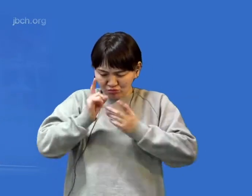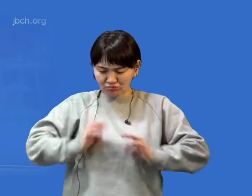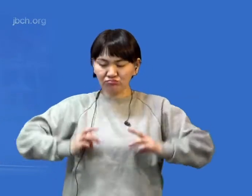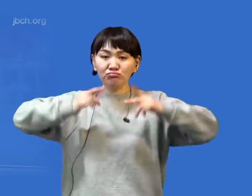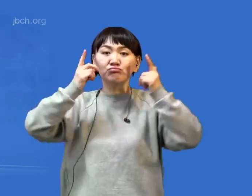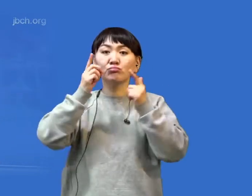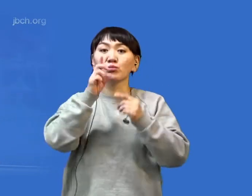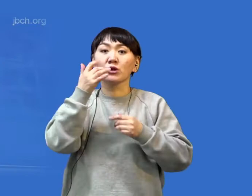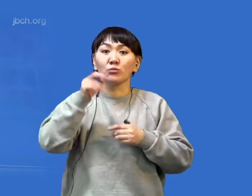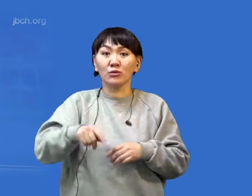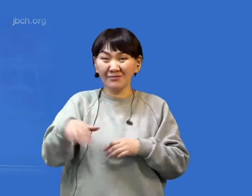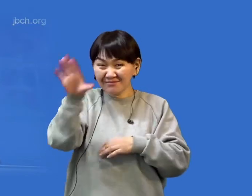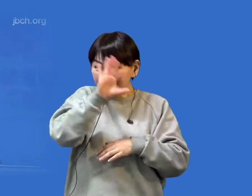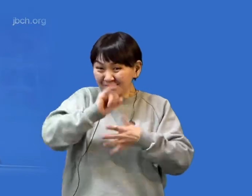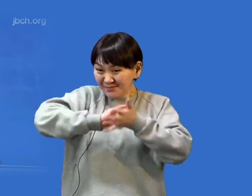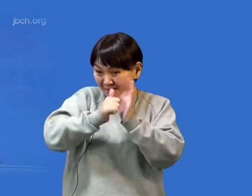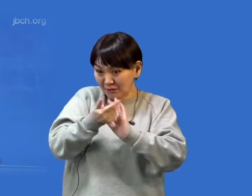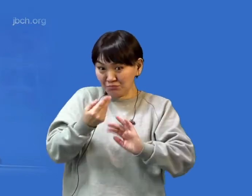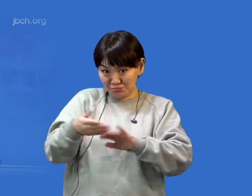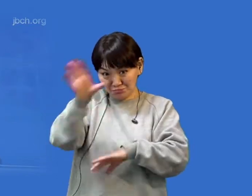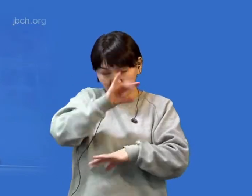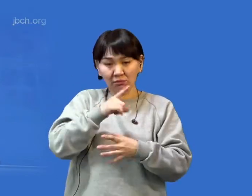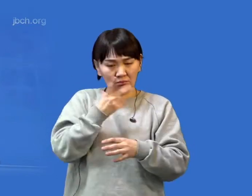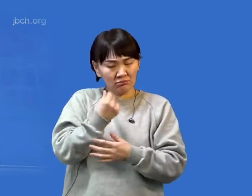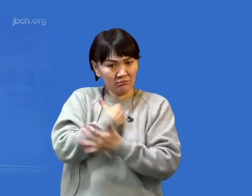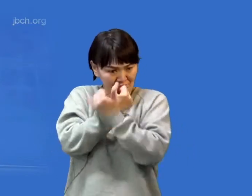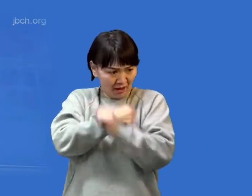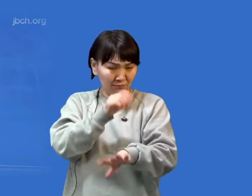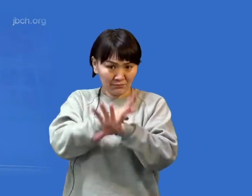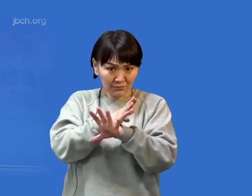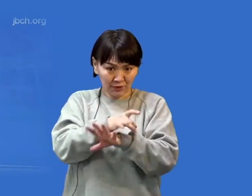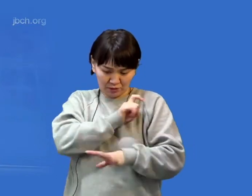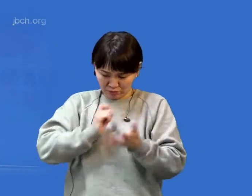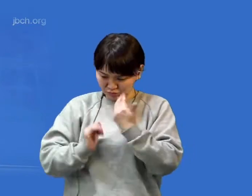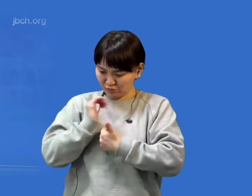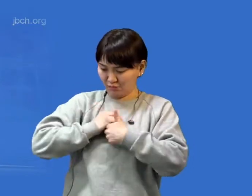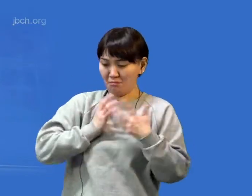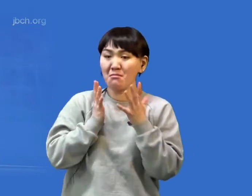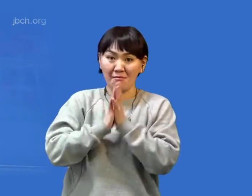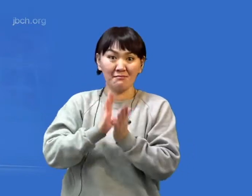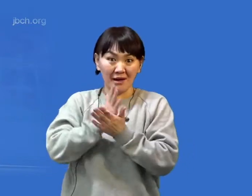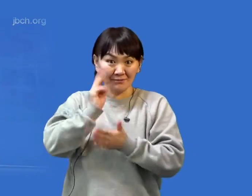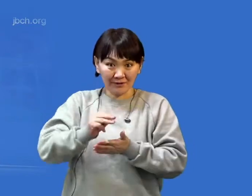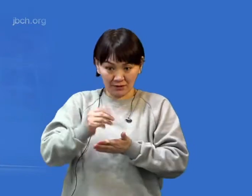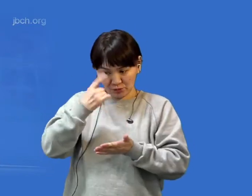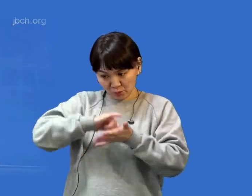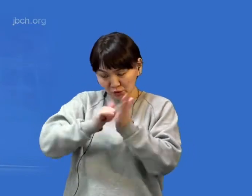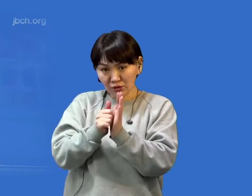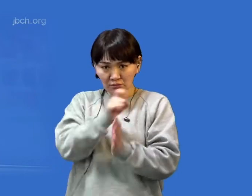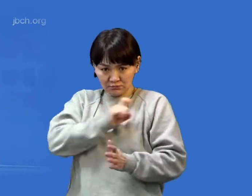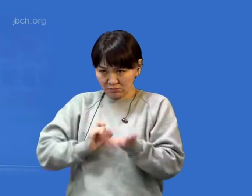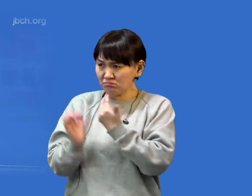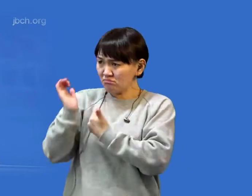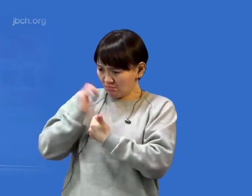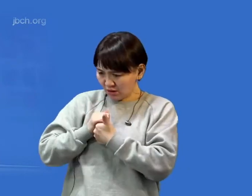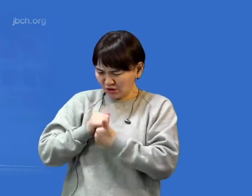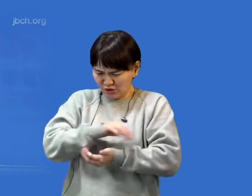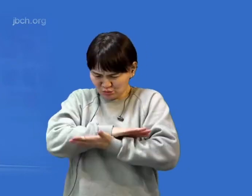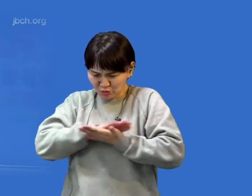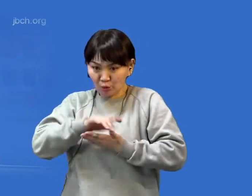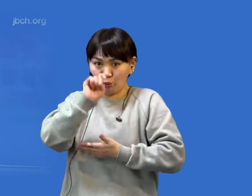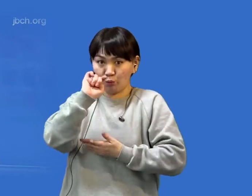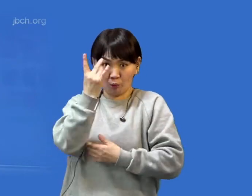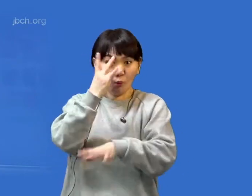болсон байна. Бид бүхэн аврагдсан юм бол Христ дотор байгаа үсттэй. Христ дотор байх юм бол шин бүтээл болсон юм бол шин бүтээл